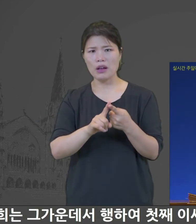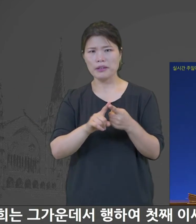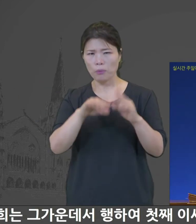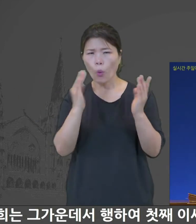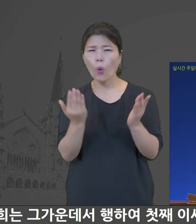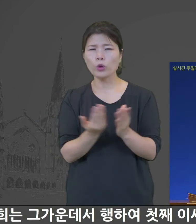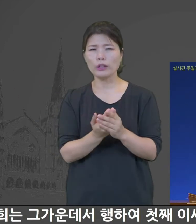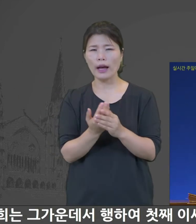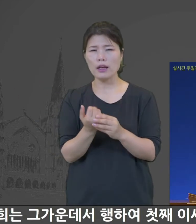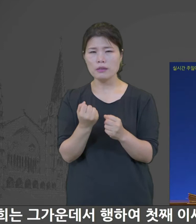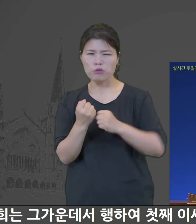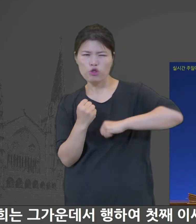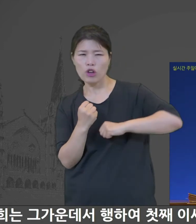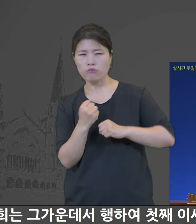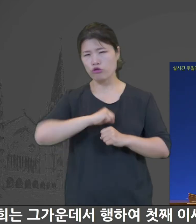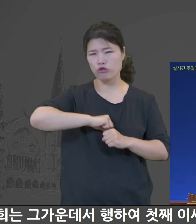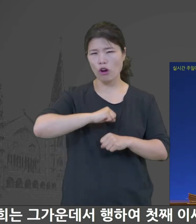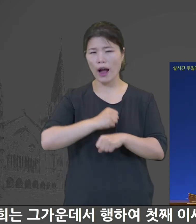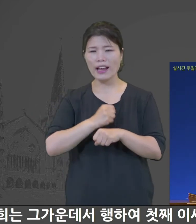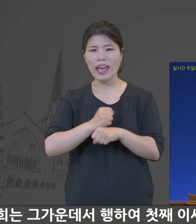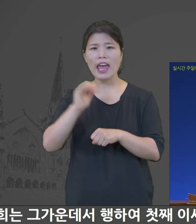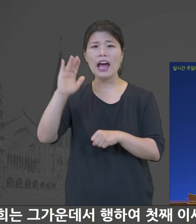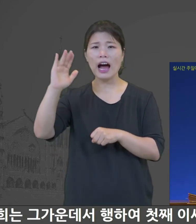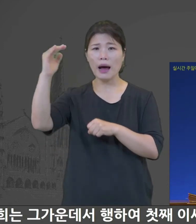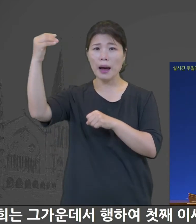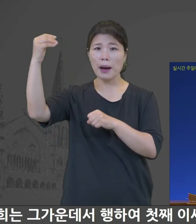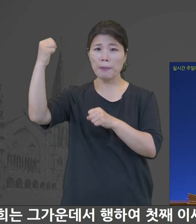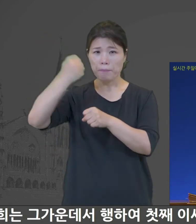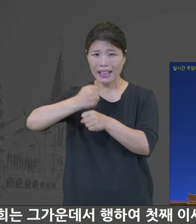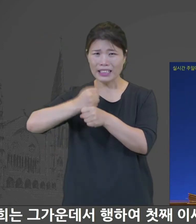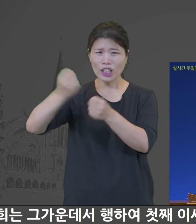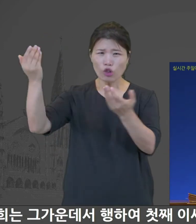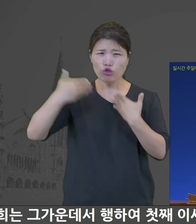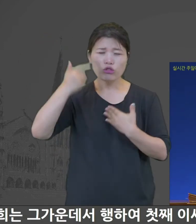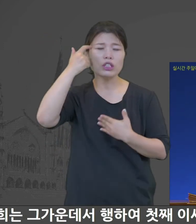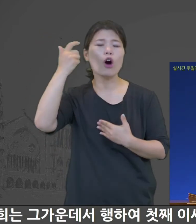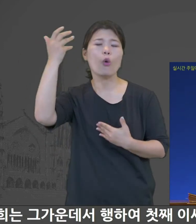막 일으키게 하는 그 영이라는 겁니다.